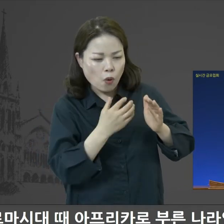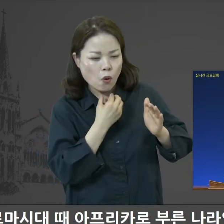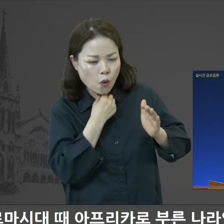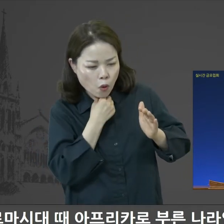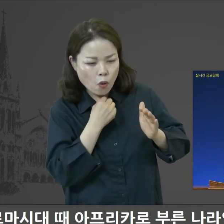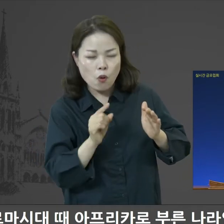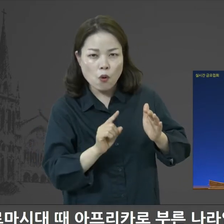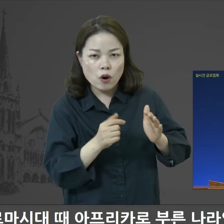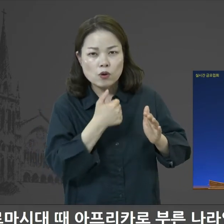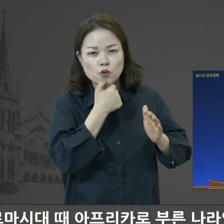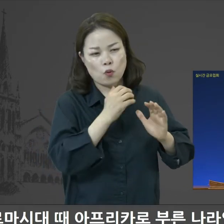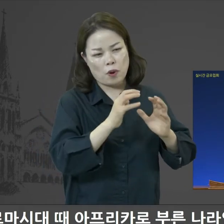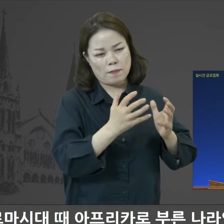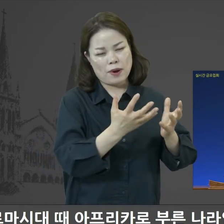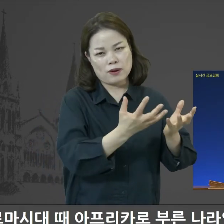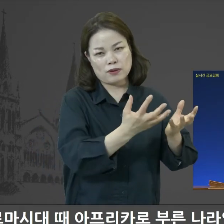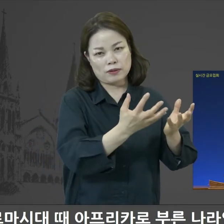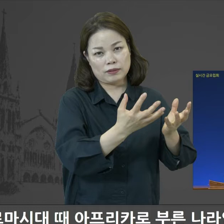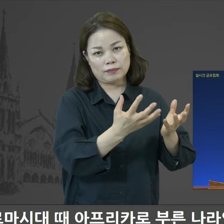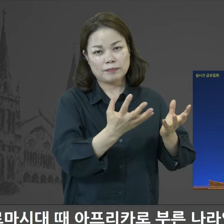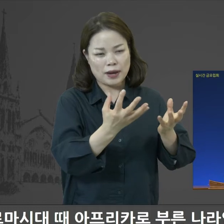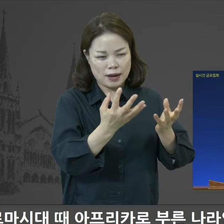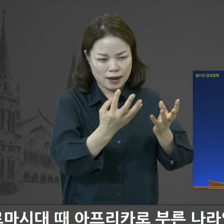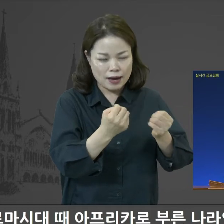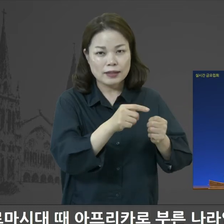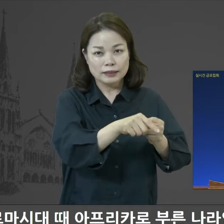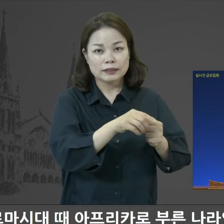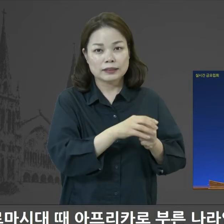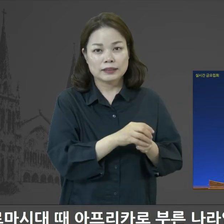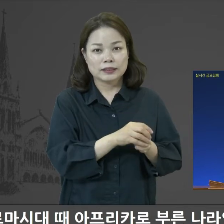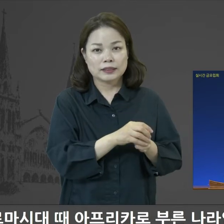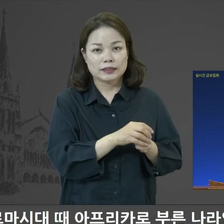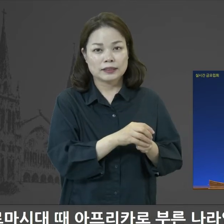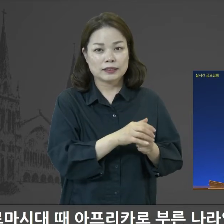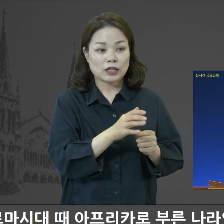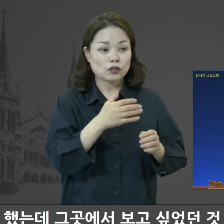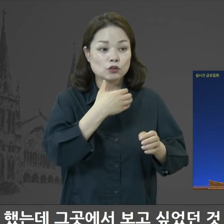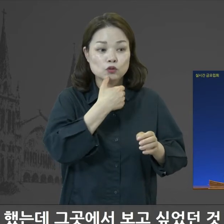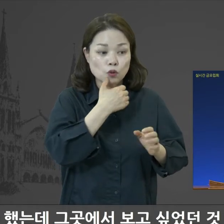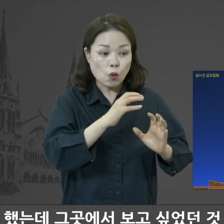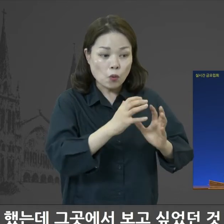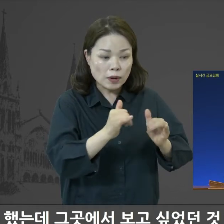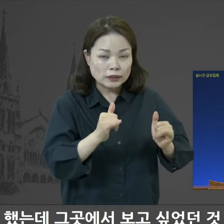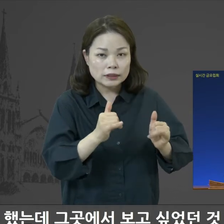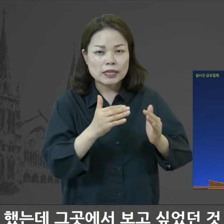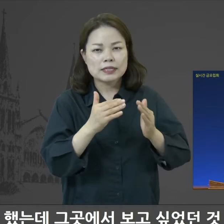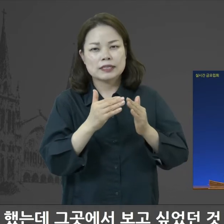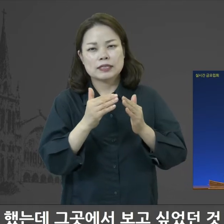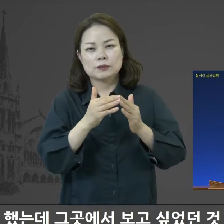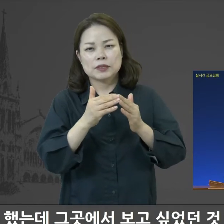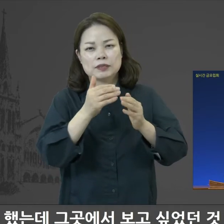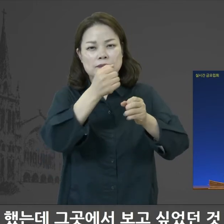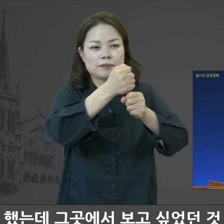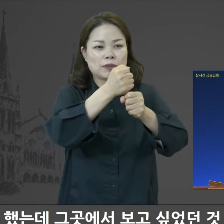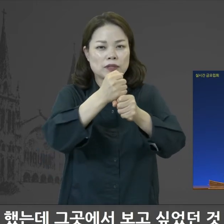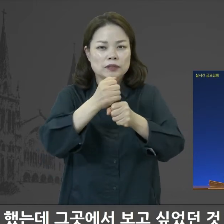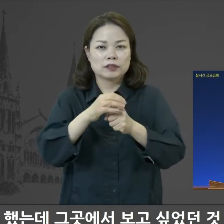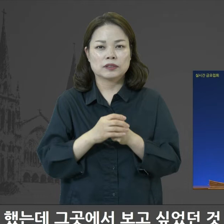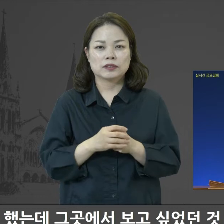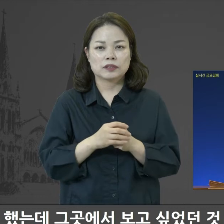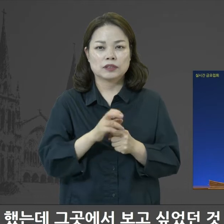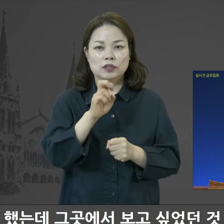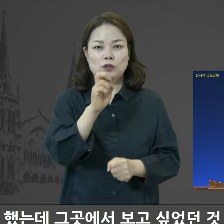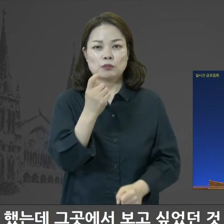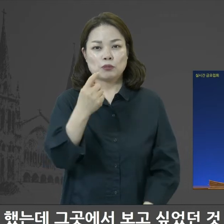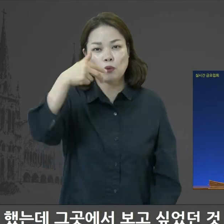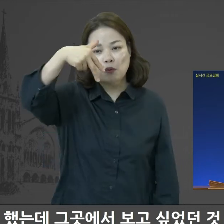이제 로마 문화가 많이 이게 가 있었기 때문에 로마 사람들은 집을 장식할 때 모자이크를 많이